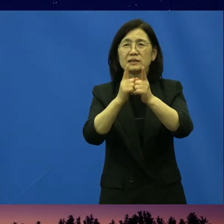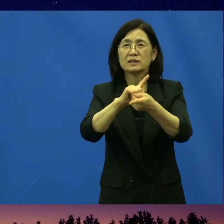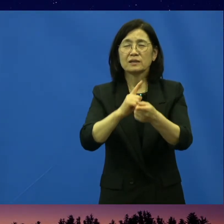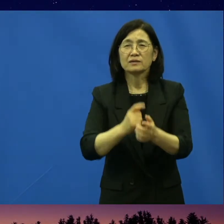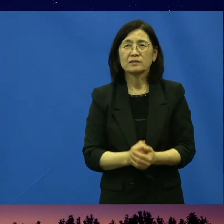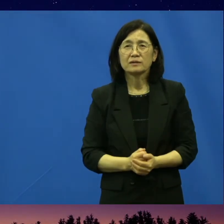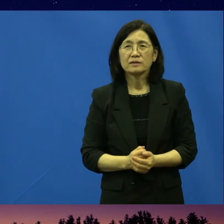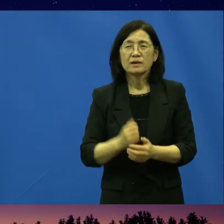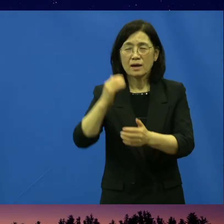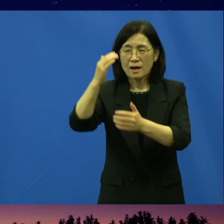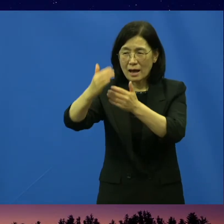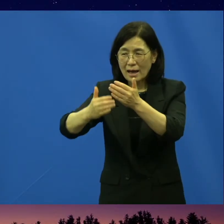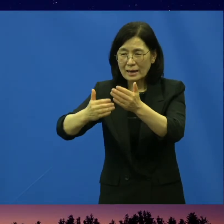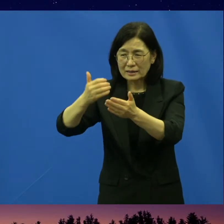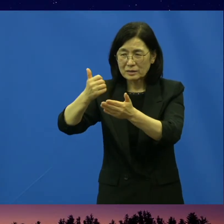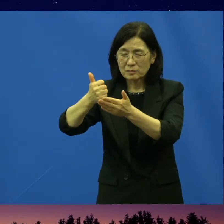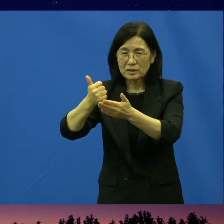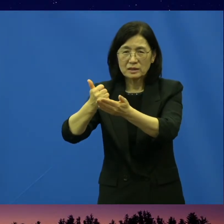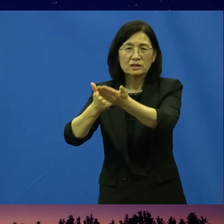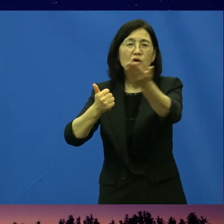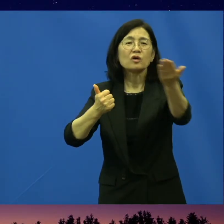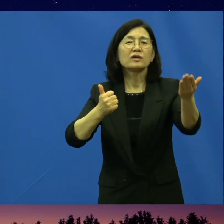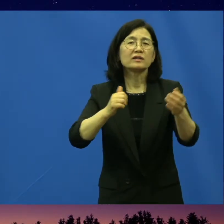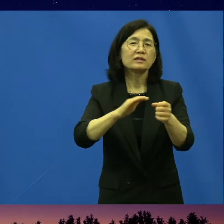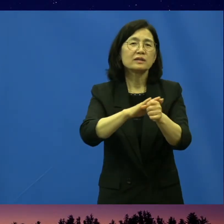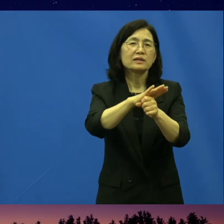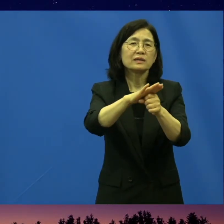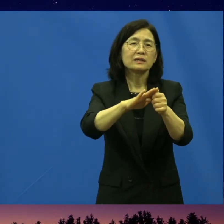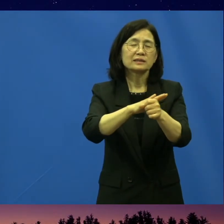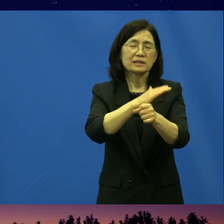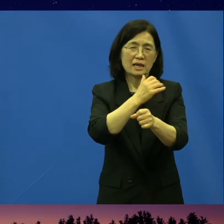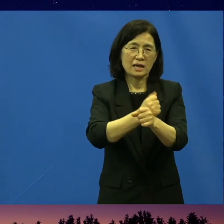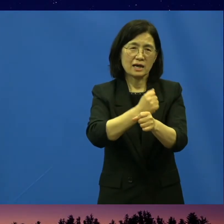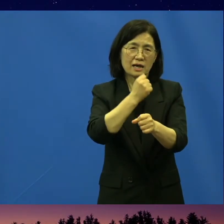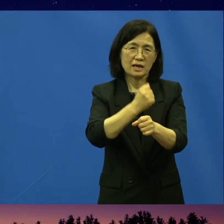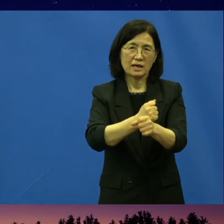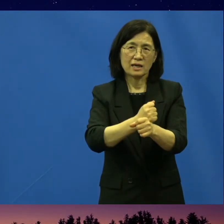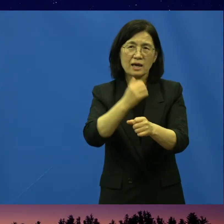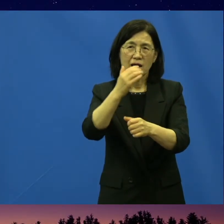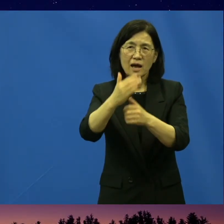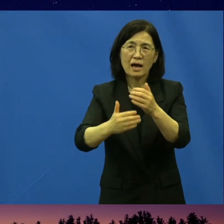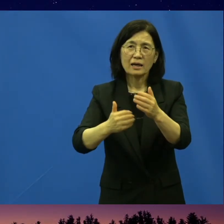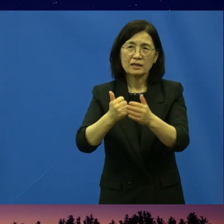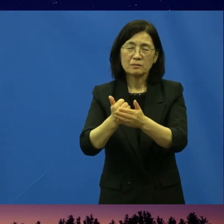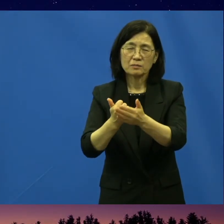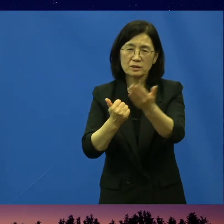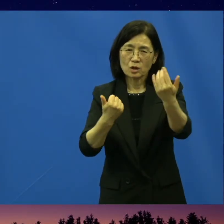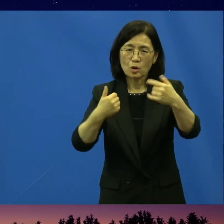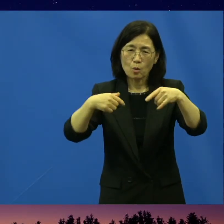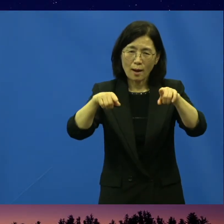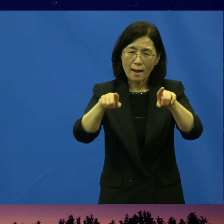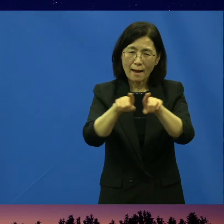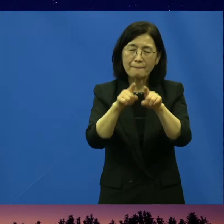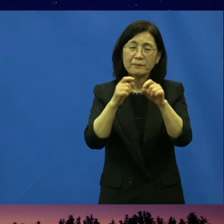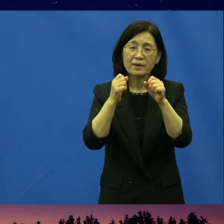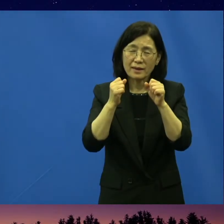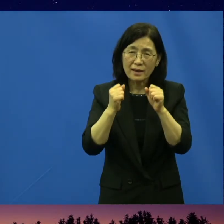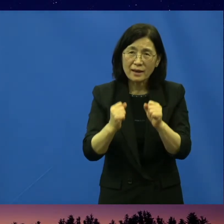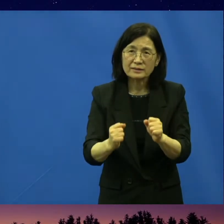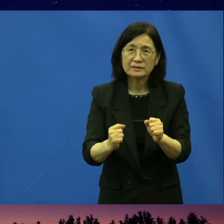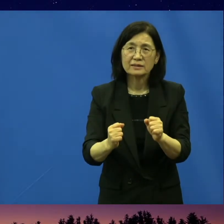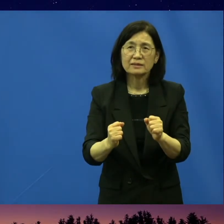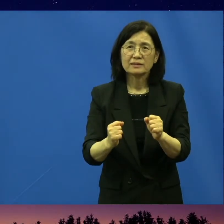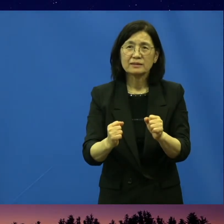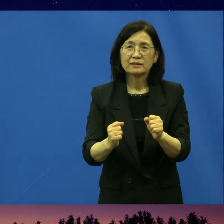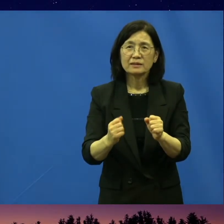내가 너를 사랑하여선적. 여러분 하나님이 함께 하신다는 이 표현은 하나님이 사랑하신다는 다른 표현이죠. 내가 너를